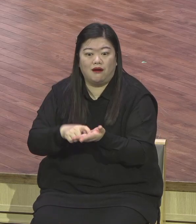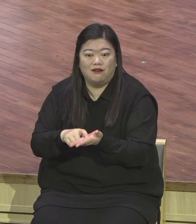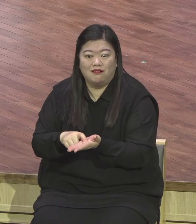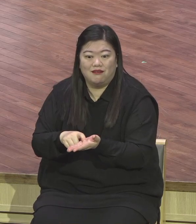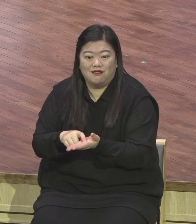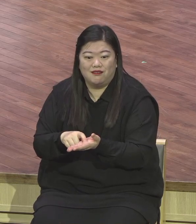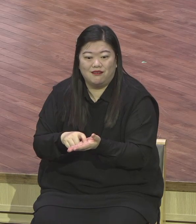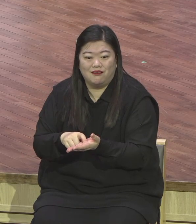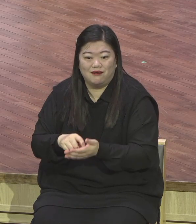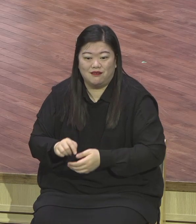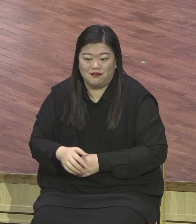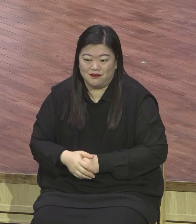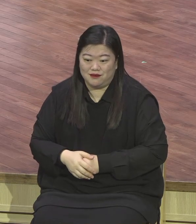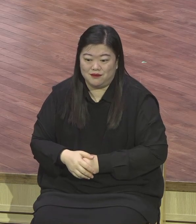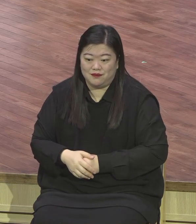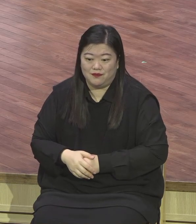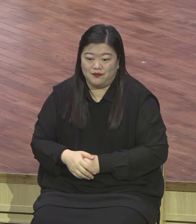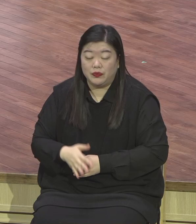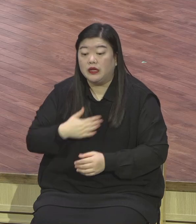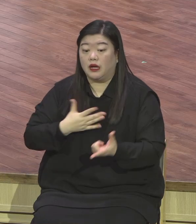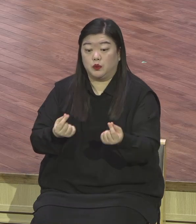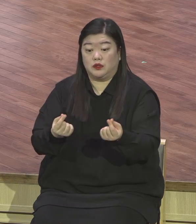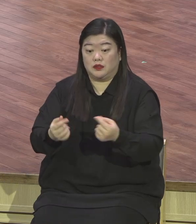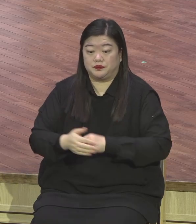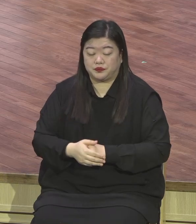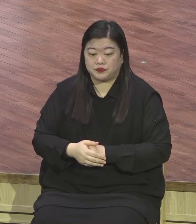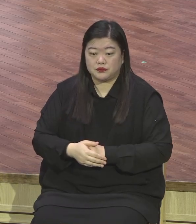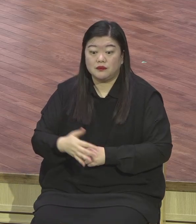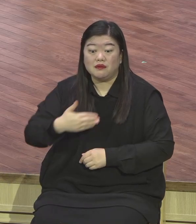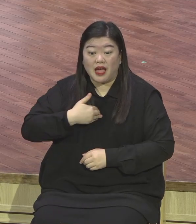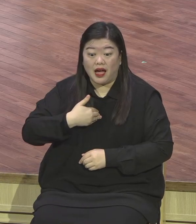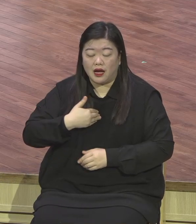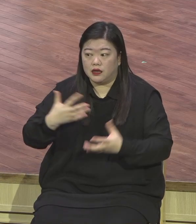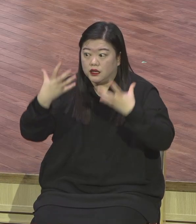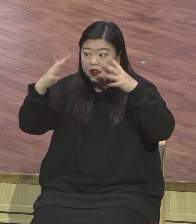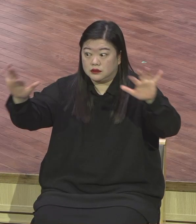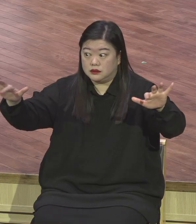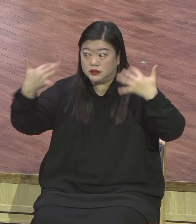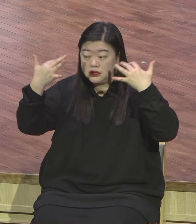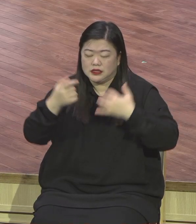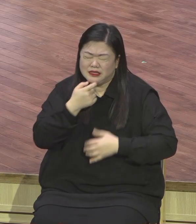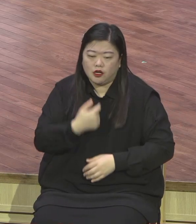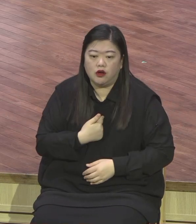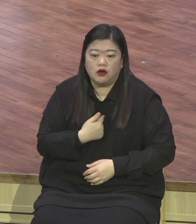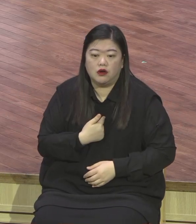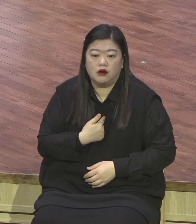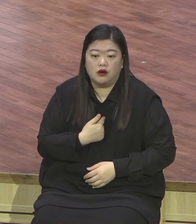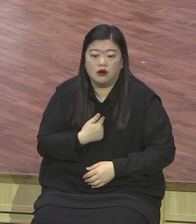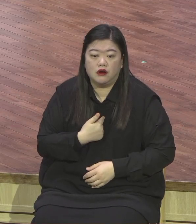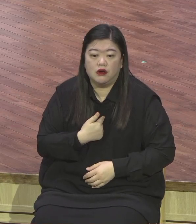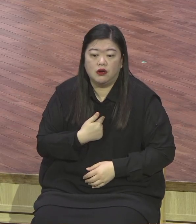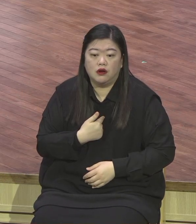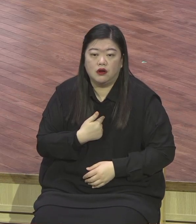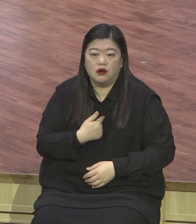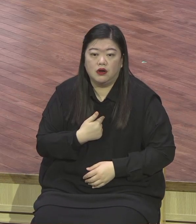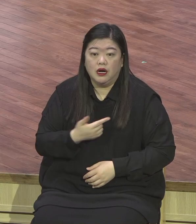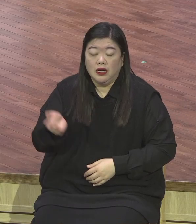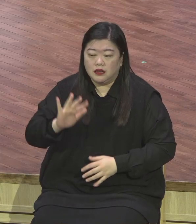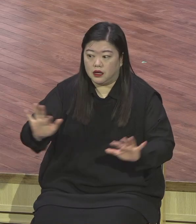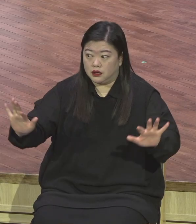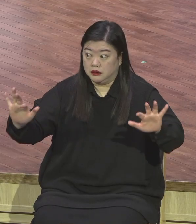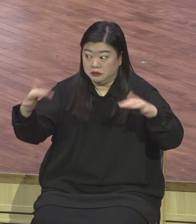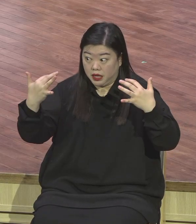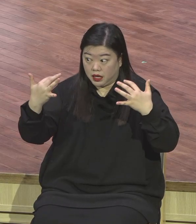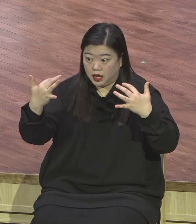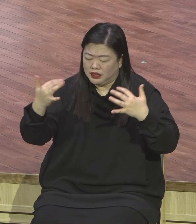굉장한 능력이 제가 그랬다니까 아 청년회 구경을 앉았다가 누가 내 이름 불러 내가 그 친구 뒤통수를 때렸다니까 빨리 치수해라